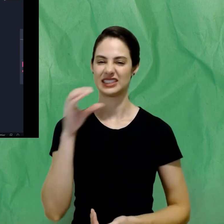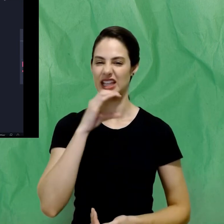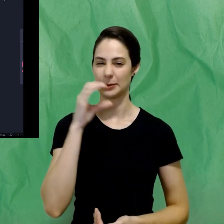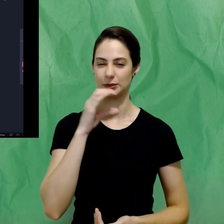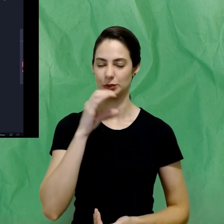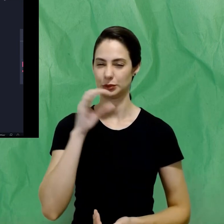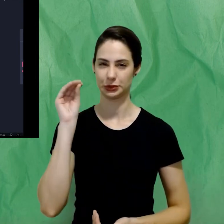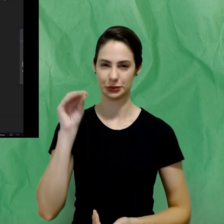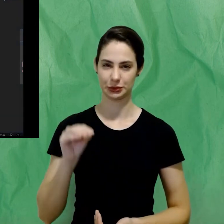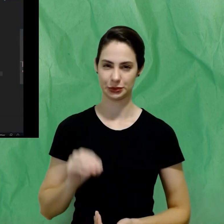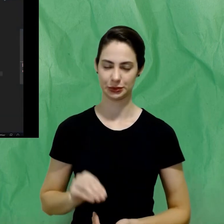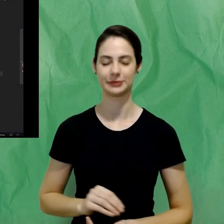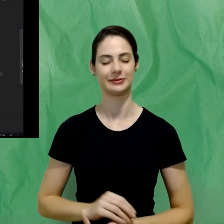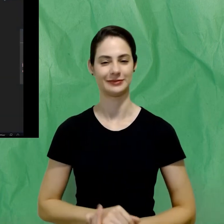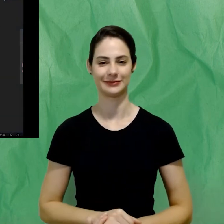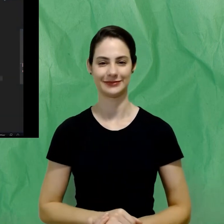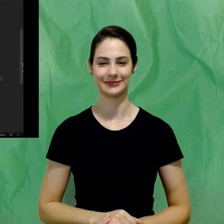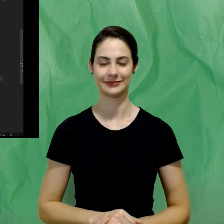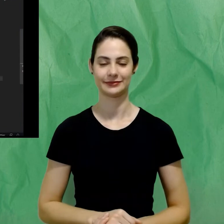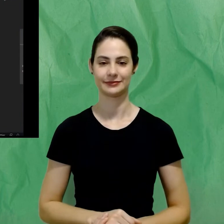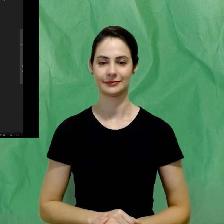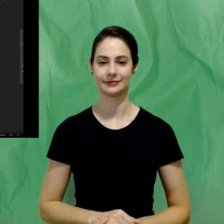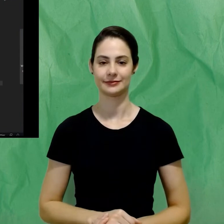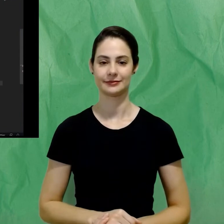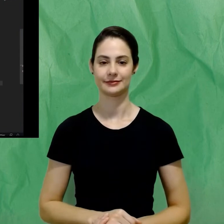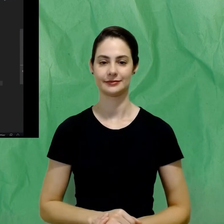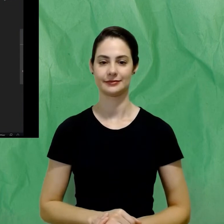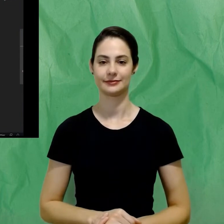copiando as coisas assim.